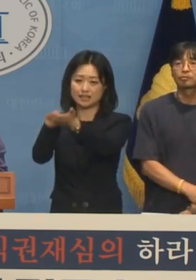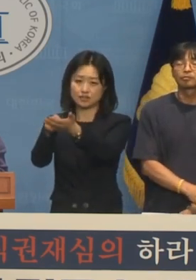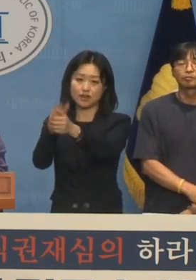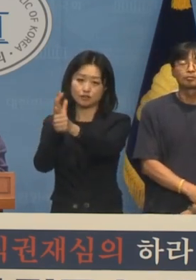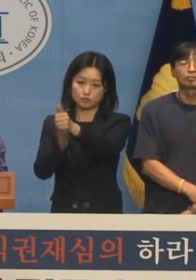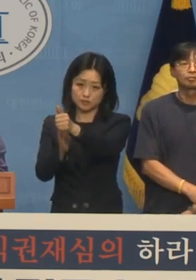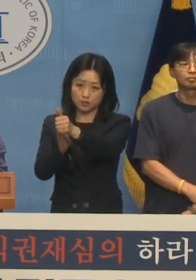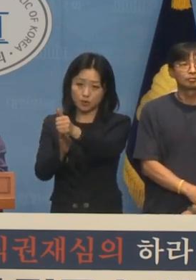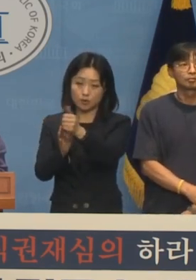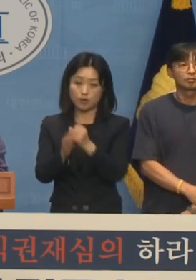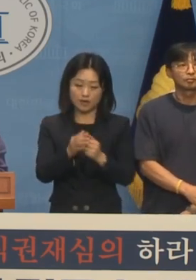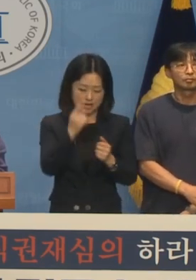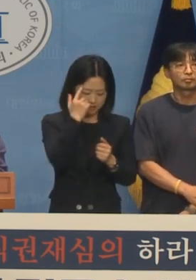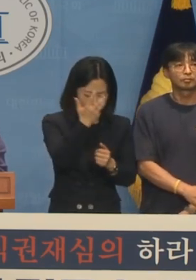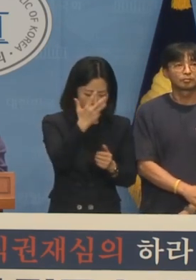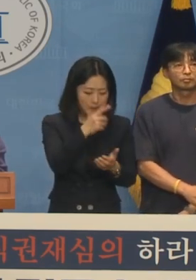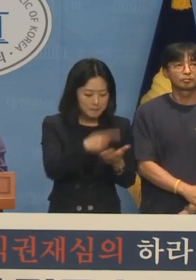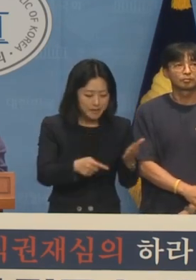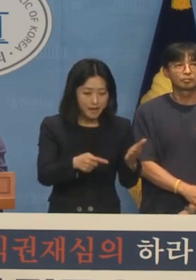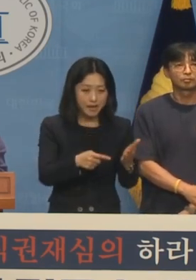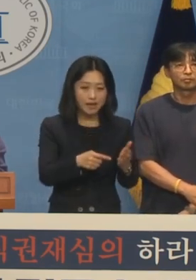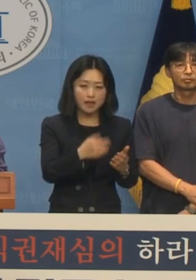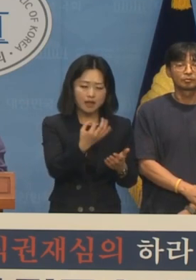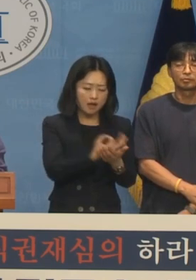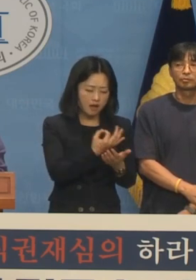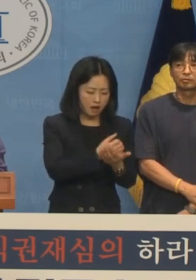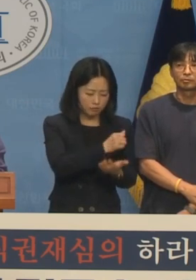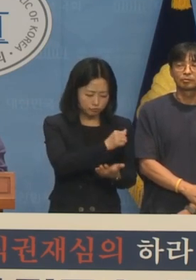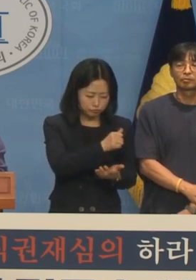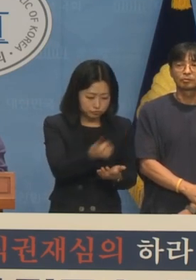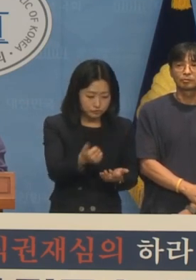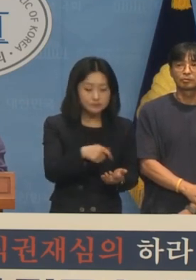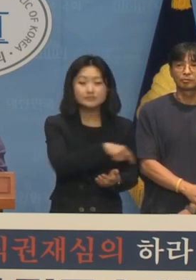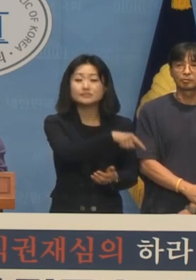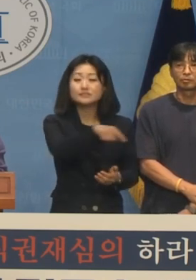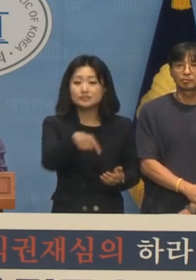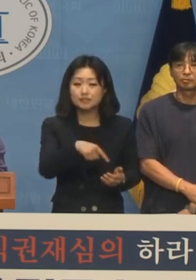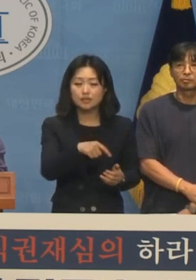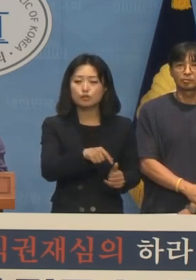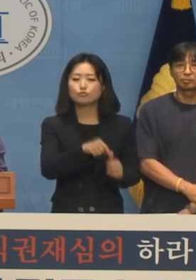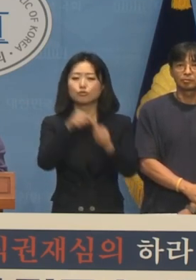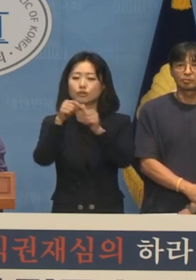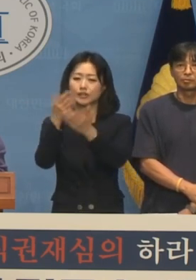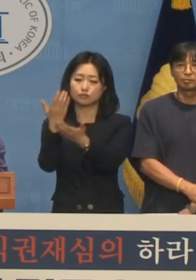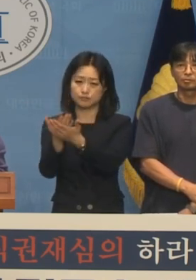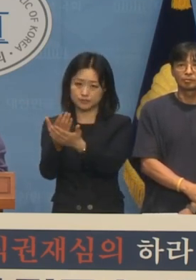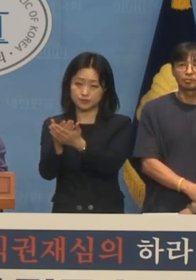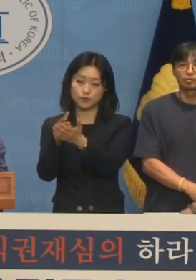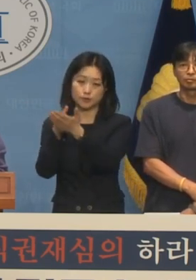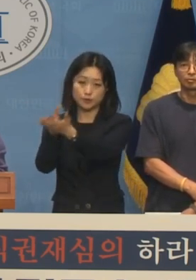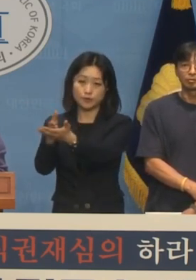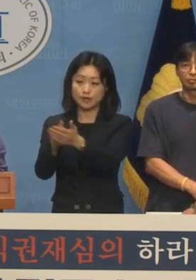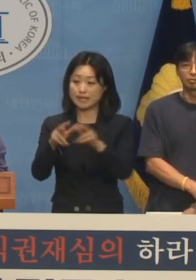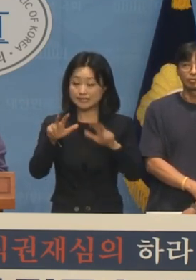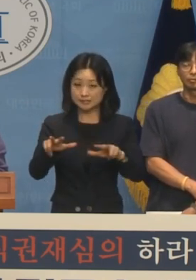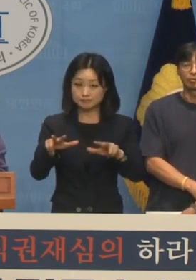해서 트라우마 피해로 어려운 삶에 놓인 생존자들을 구조해야 할 것입니다. 지금이라도 나서야